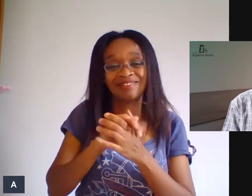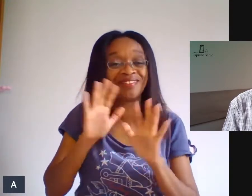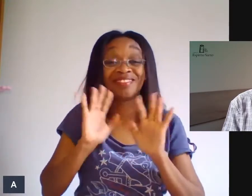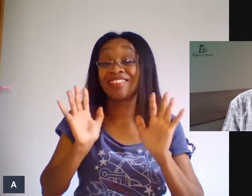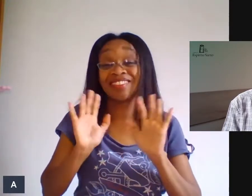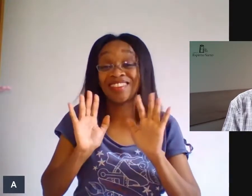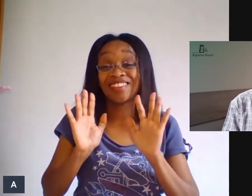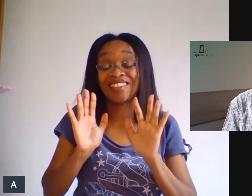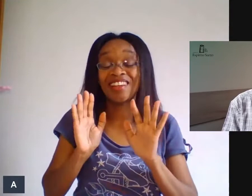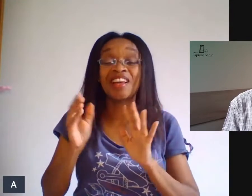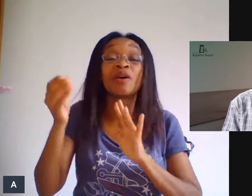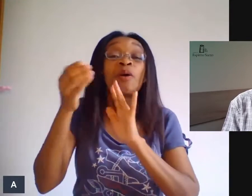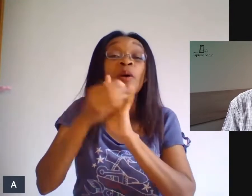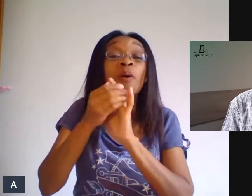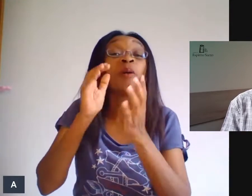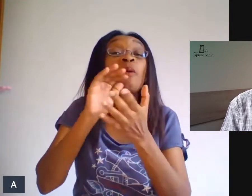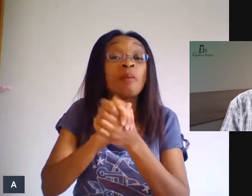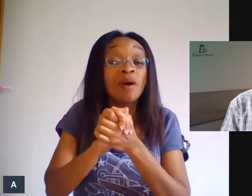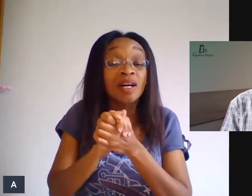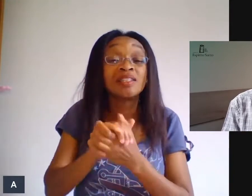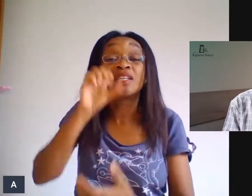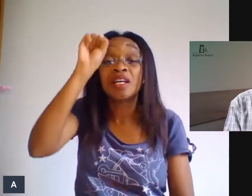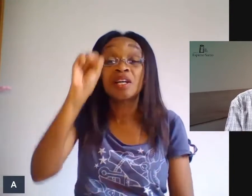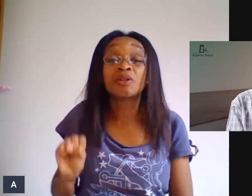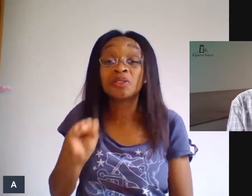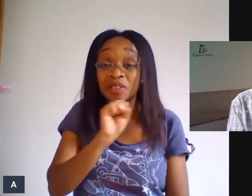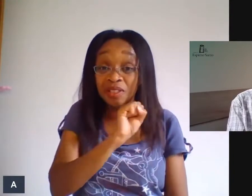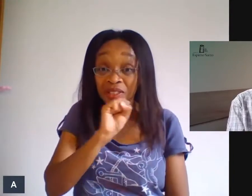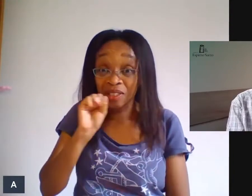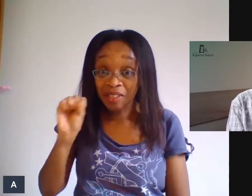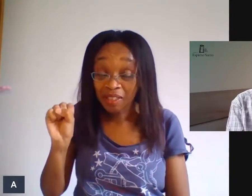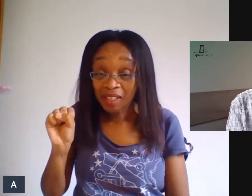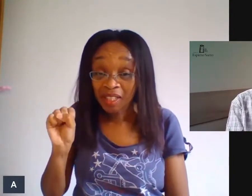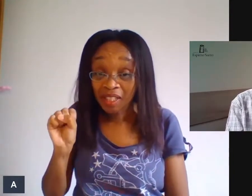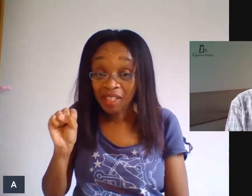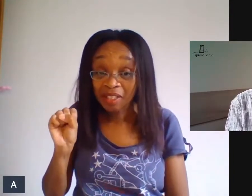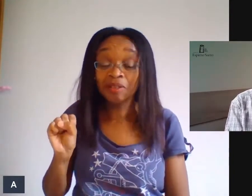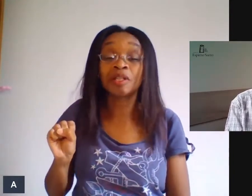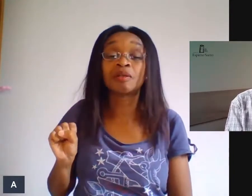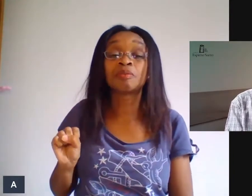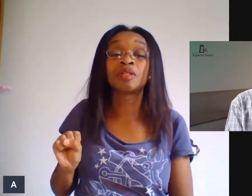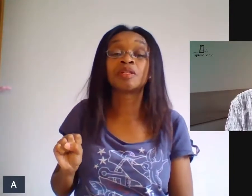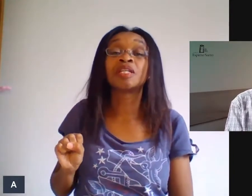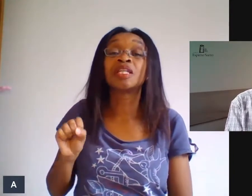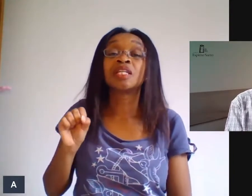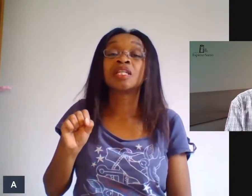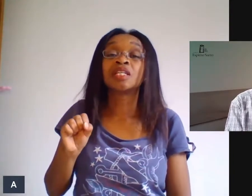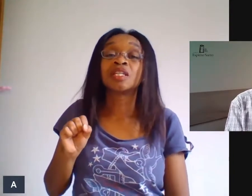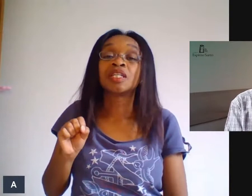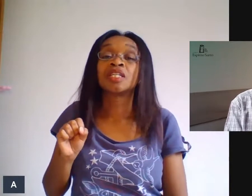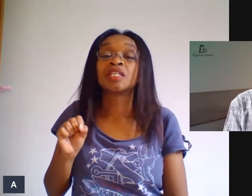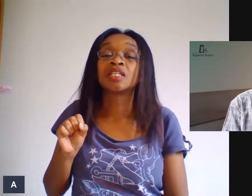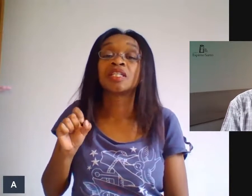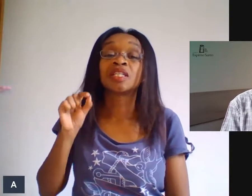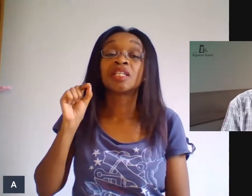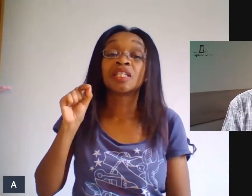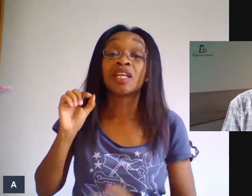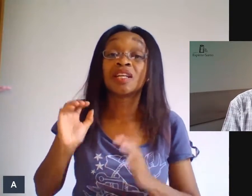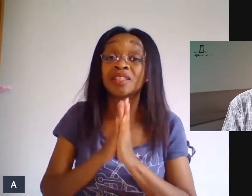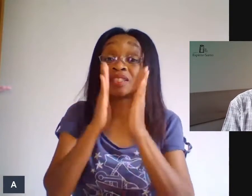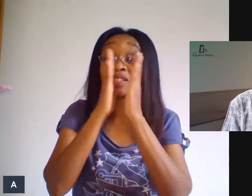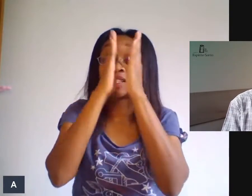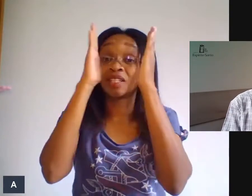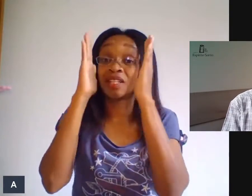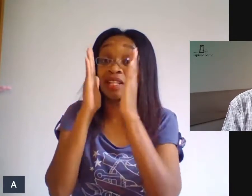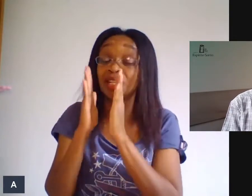matrimônio é o sacramento em que o ministro, quem celebra o matrimônio, são os próprios